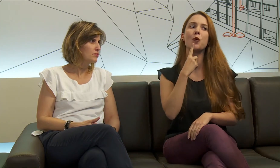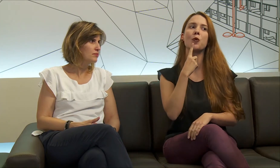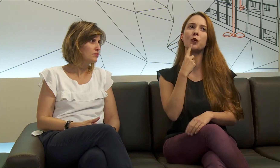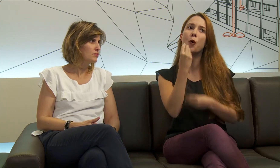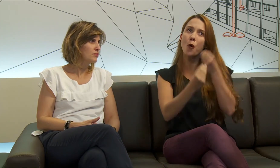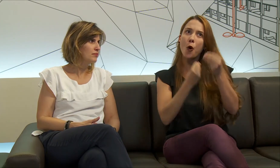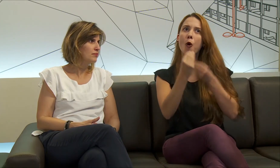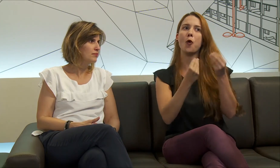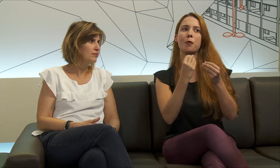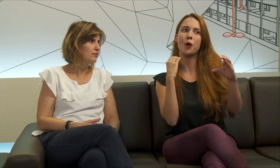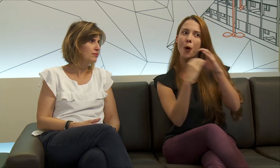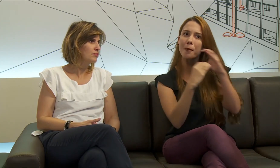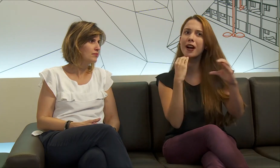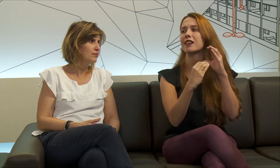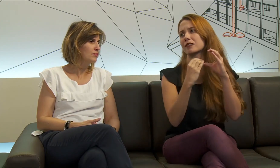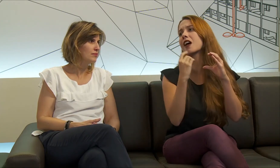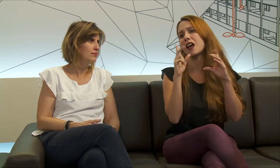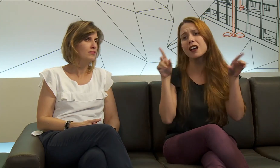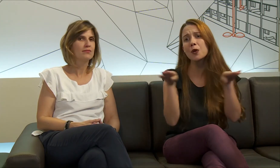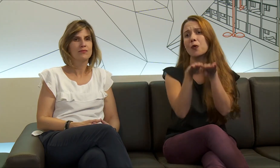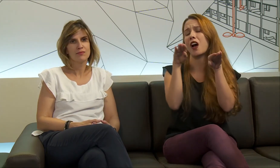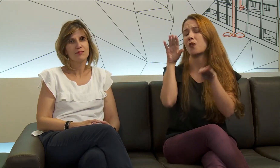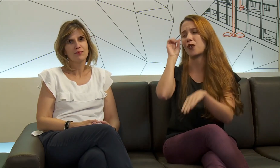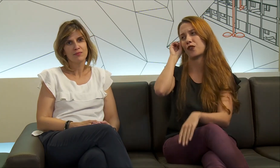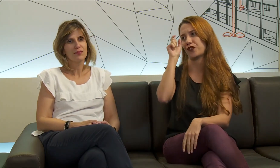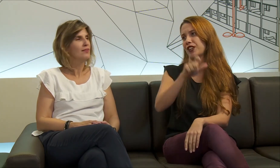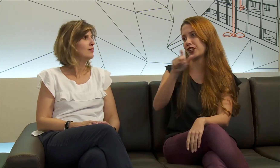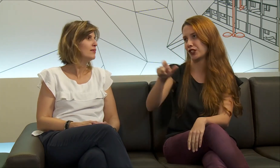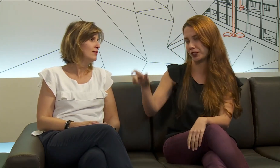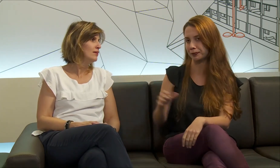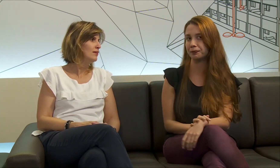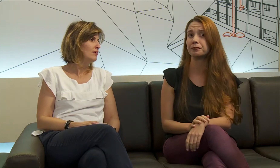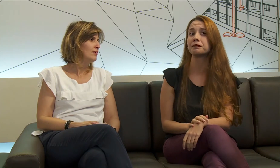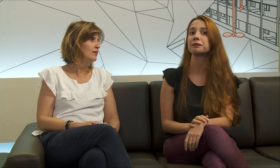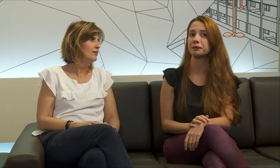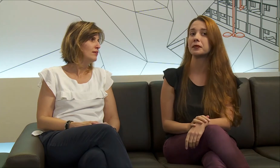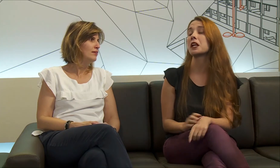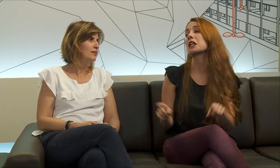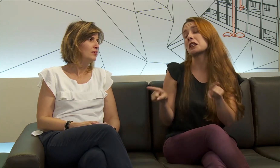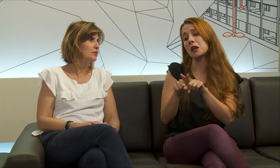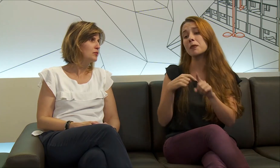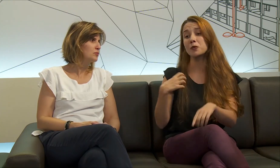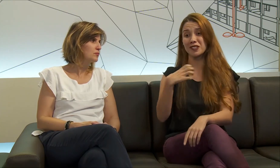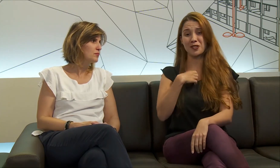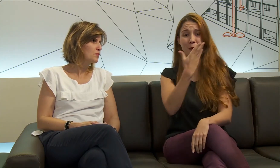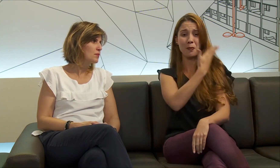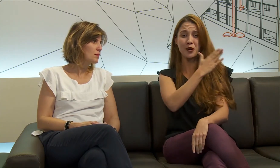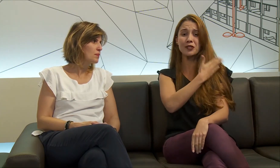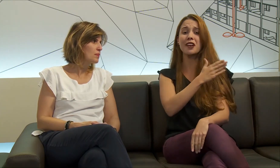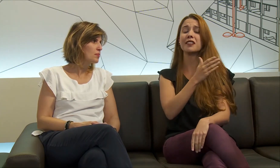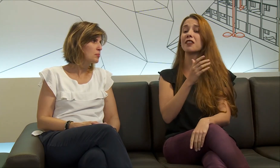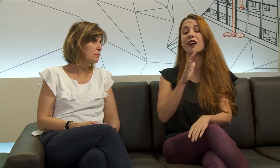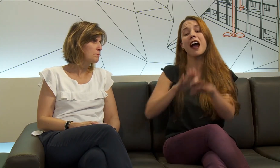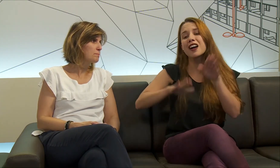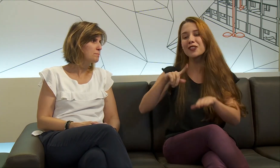importante ainda permanece. Então, eu acho que é importante que se veja também as especificidades das pessoas.